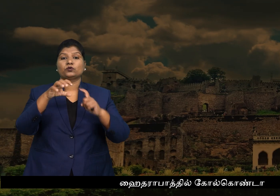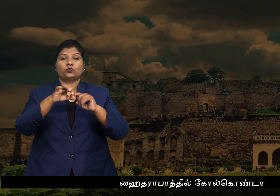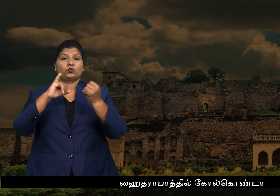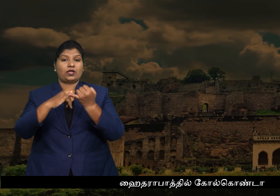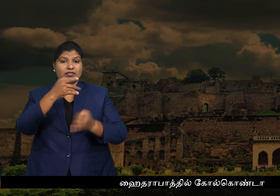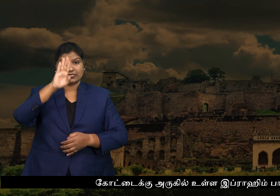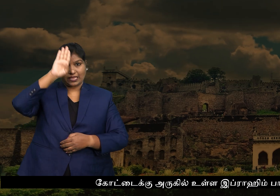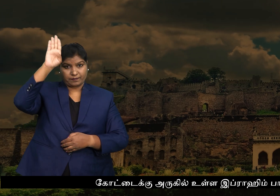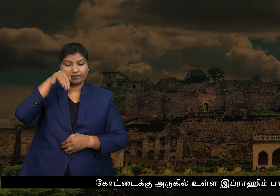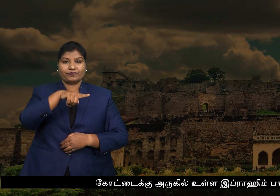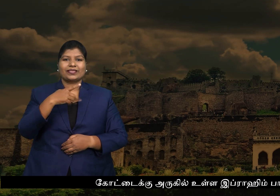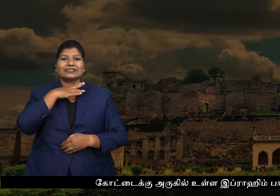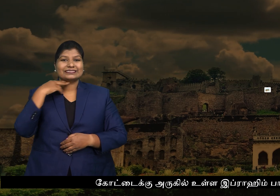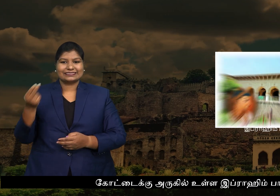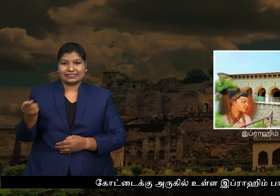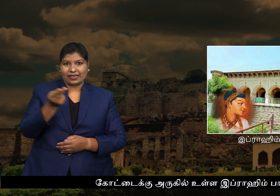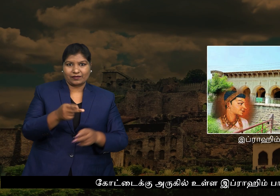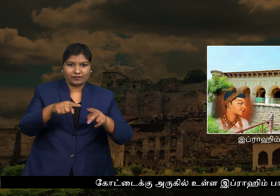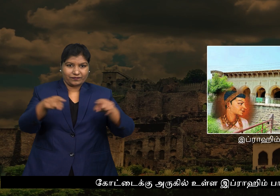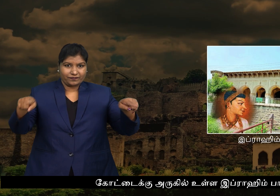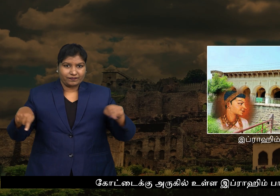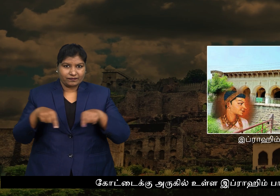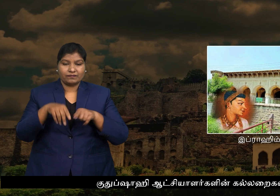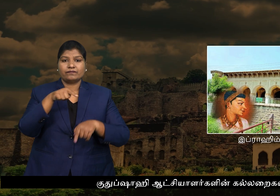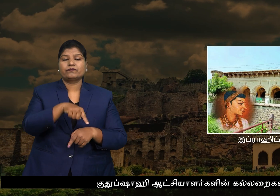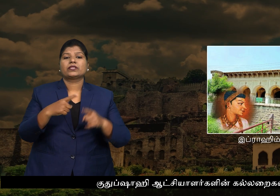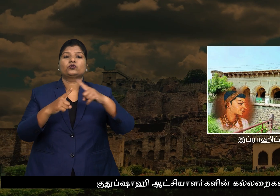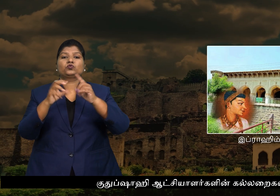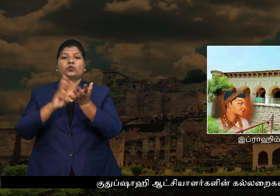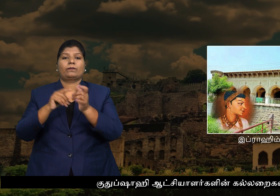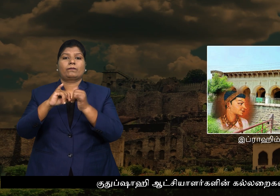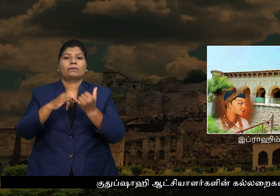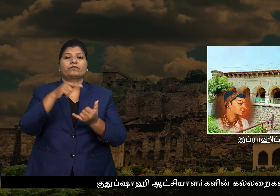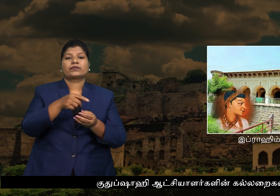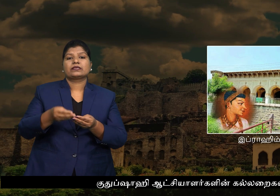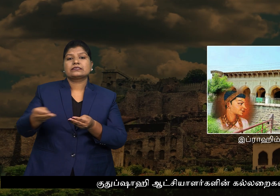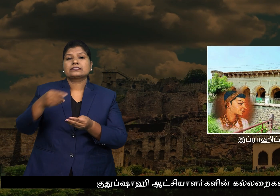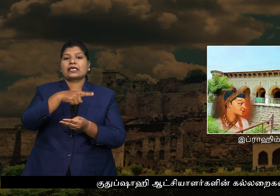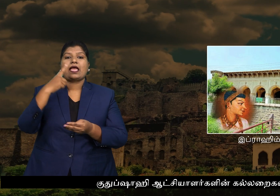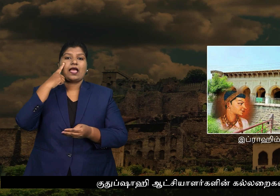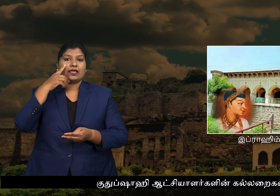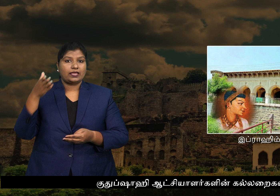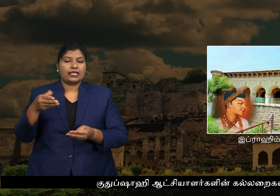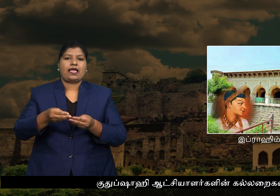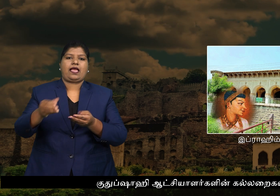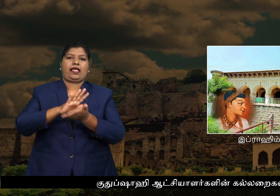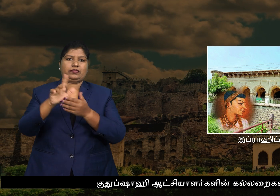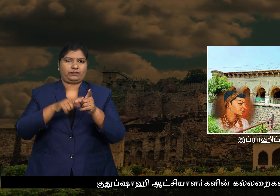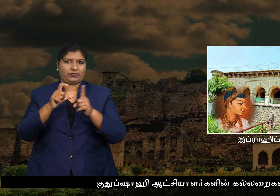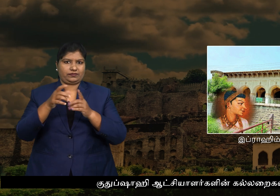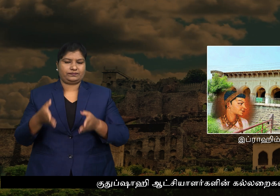ஹைதராபாத்தில் கோல்கொண்டா கோட்டைக்கு அருகில் உள்ளன. இப்ராஹிம் பாக் குதுப் ஷாஹி ஆட்சியாளர்களின் கல்லறைகள்.